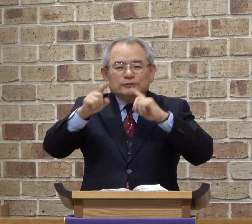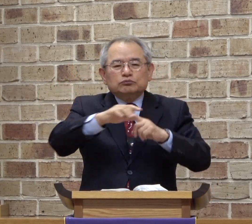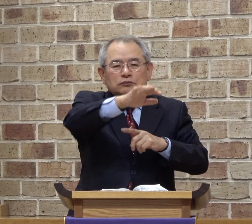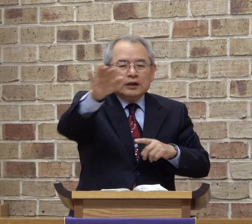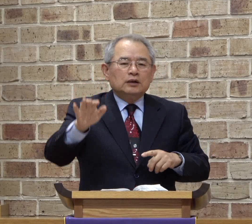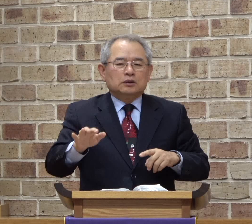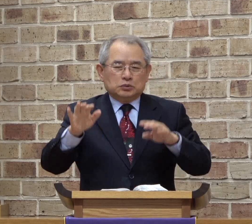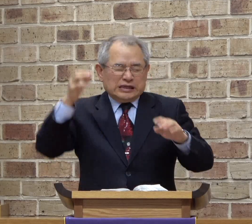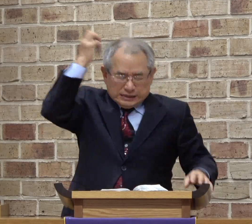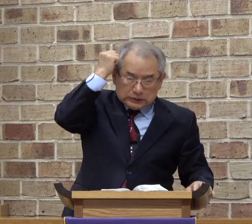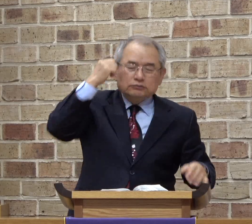영원히 불타는 그곳에서,